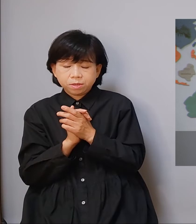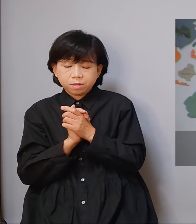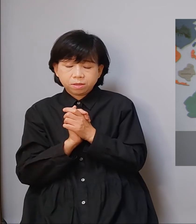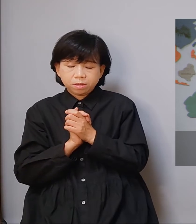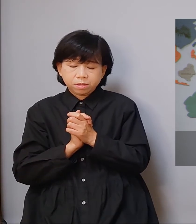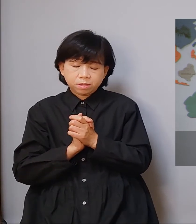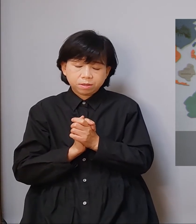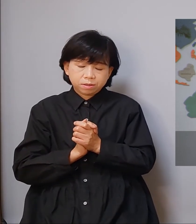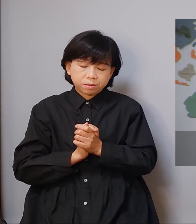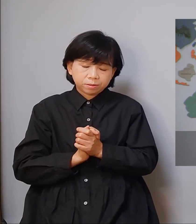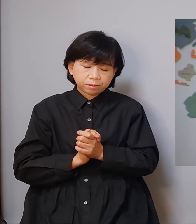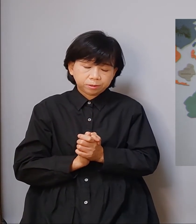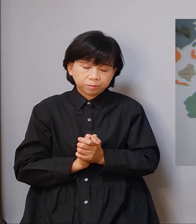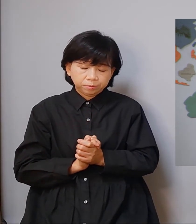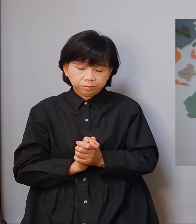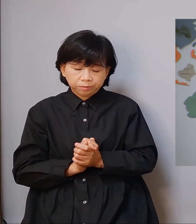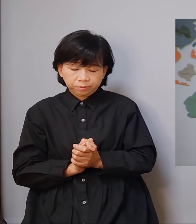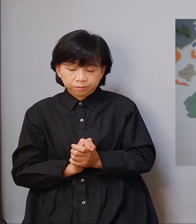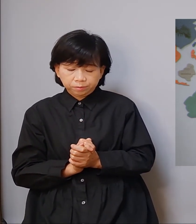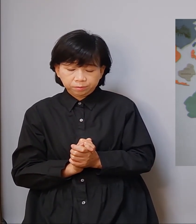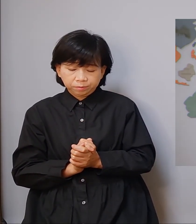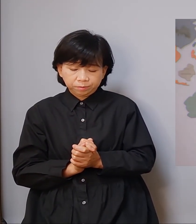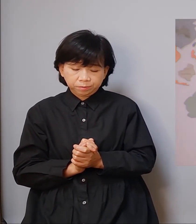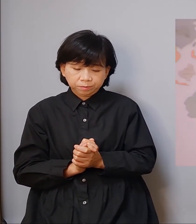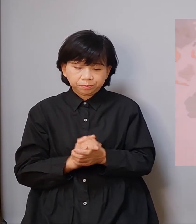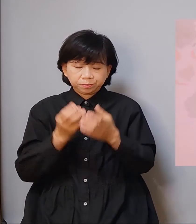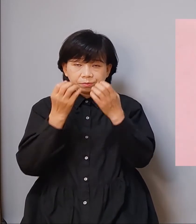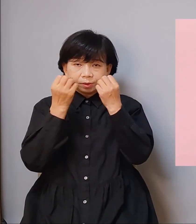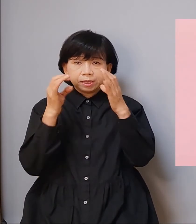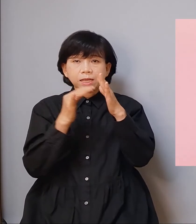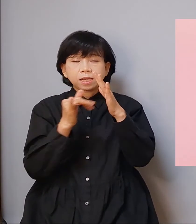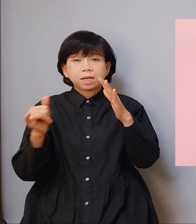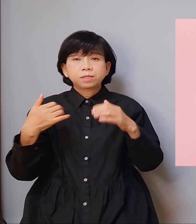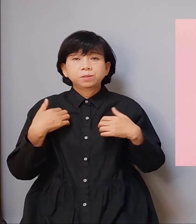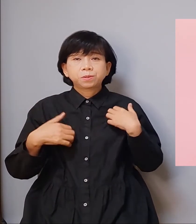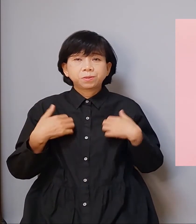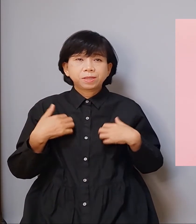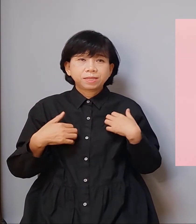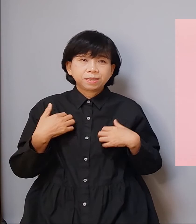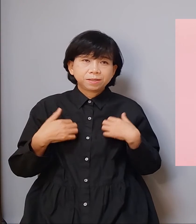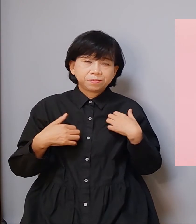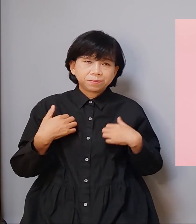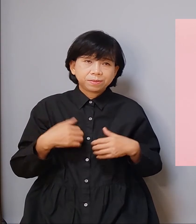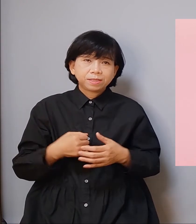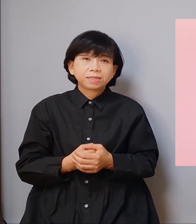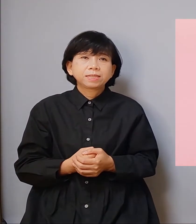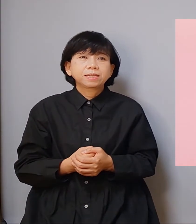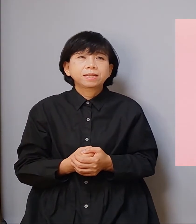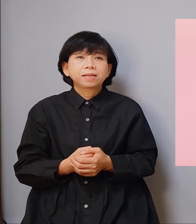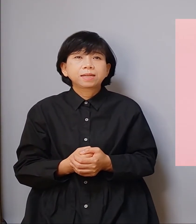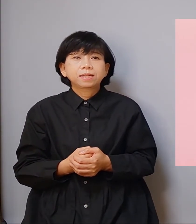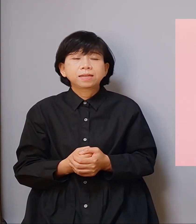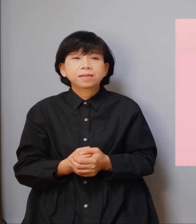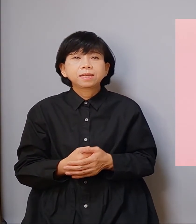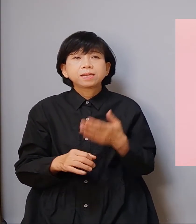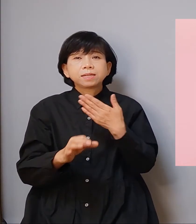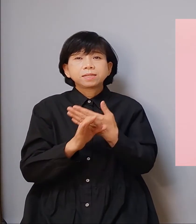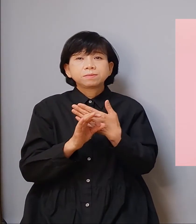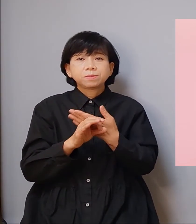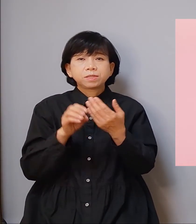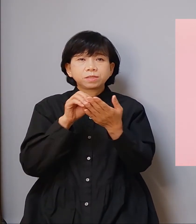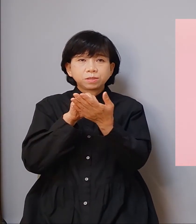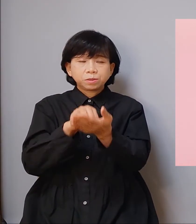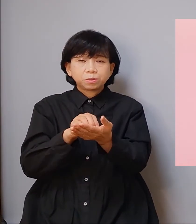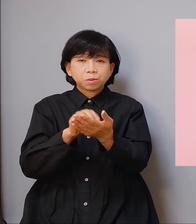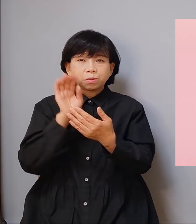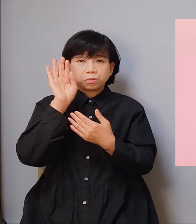아멘. 우리 이 시간에 새 가족을 환영하도록 하겠습니다. 우리 새 가족이 임시 등록을 하시면 새 가족